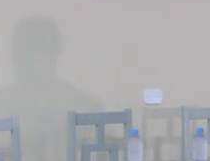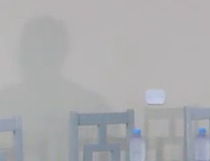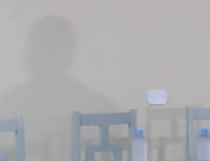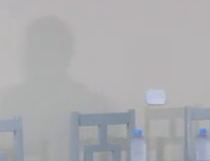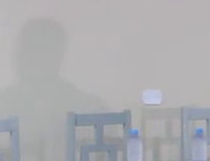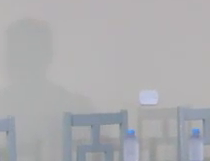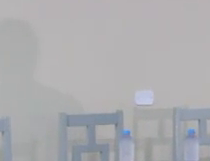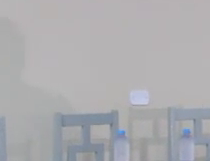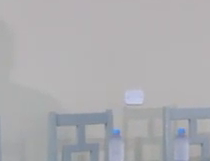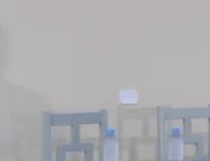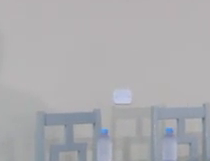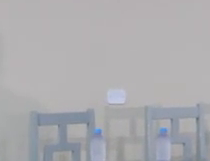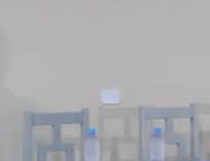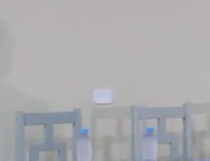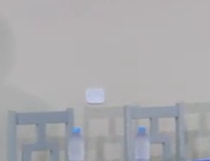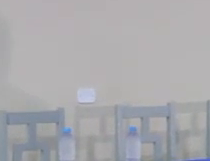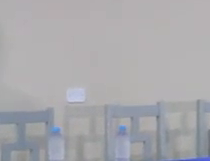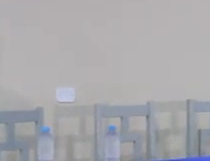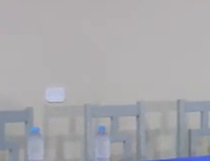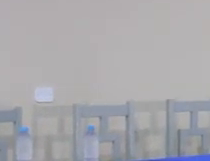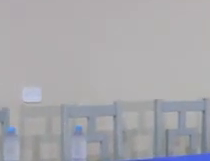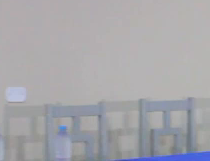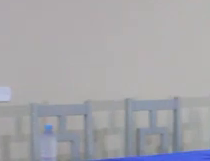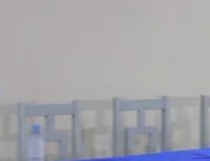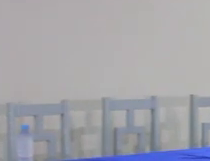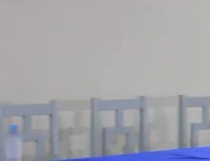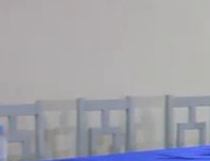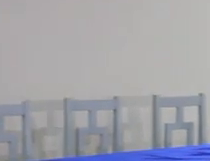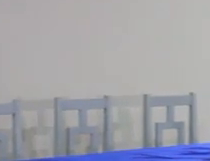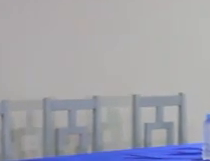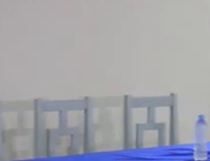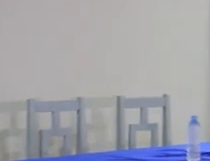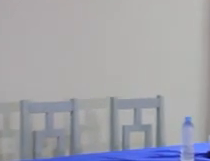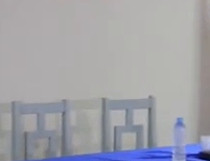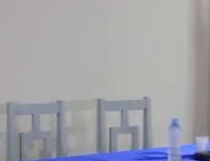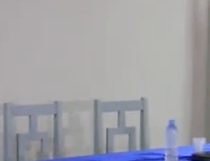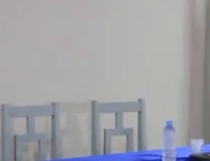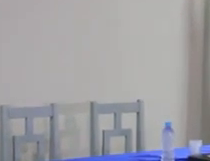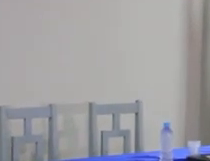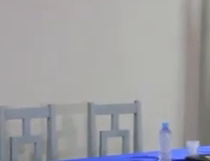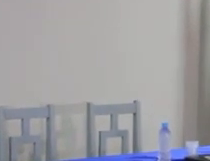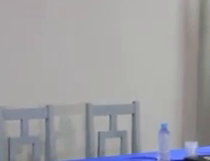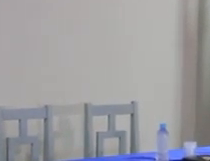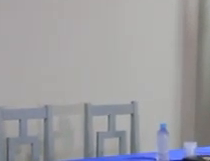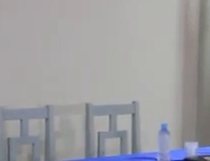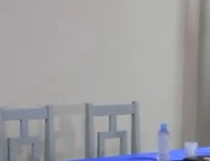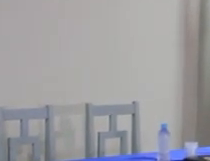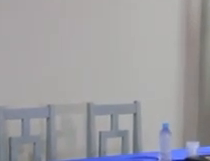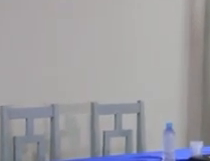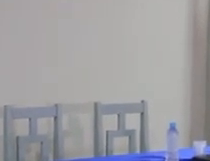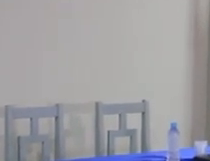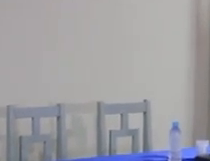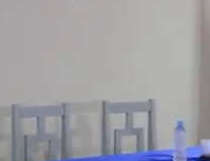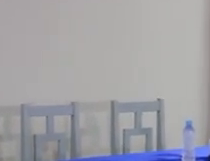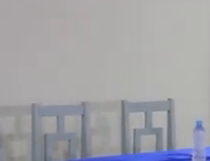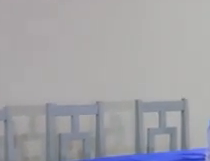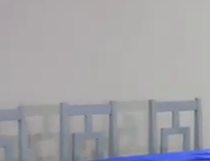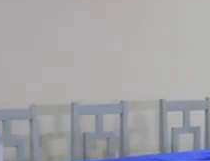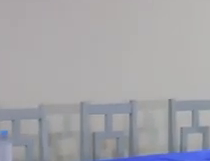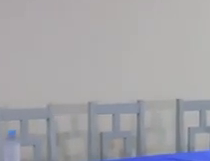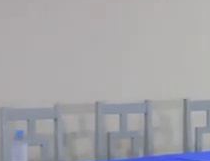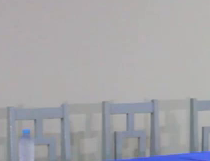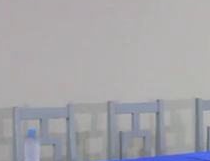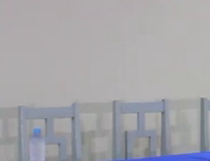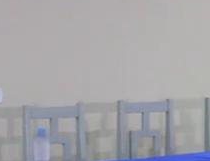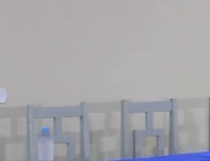entrei, eu não estou aqui, por exemplo, querendo influenciar ninguém com o que eu vou contar agora. Até nem